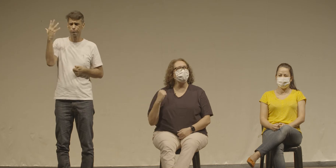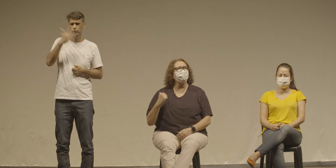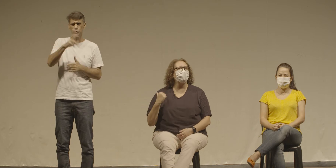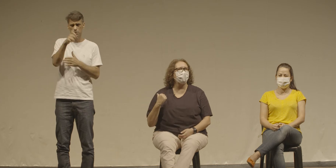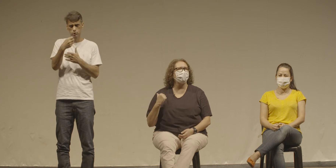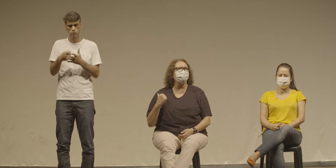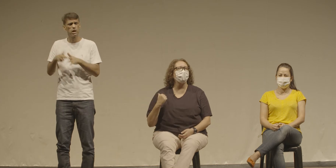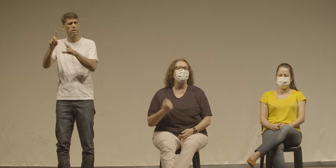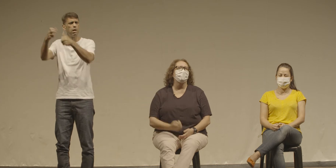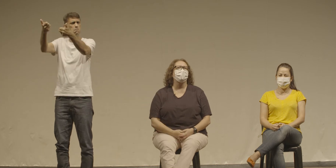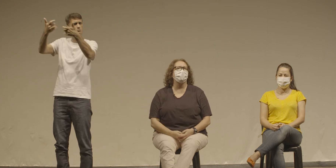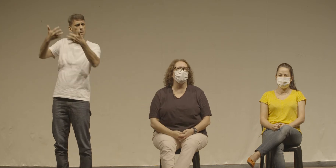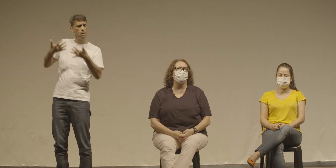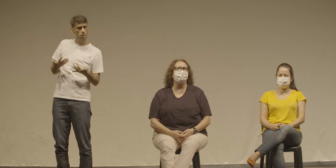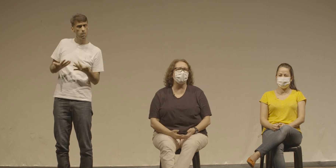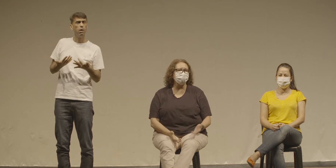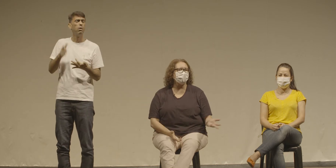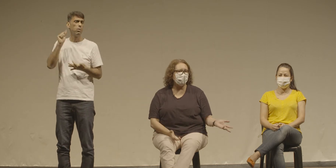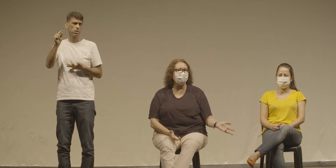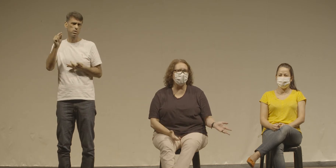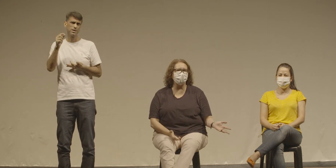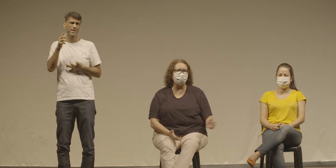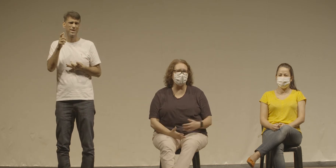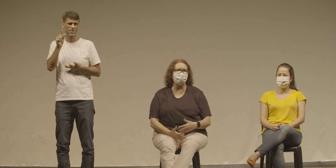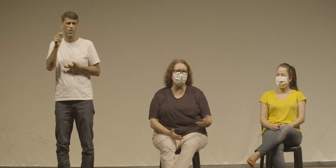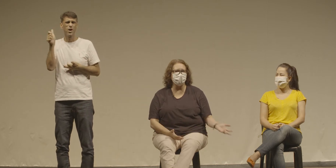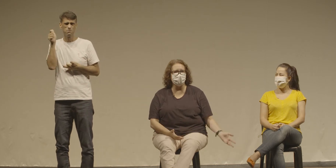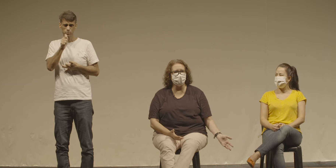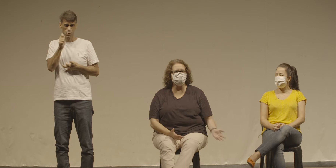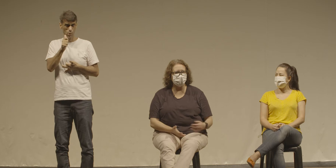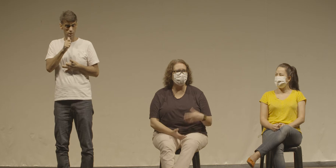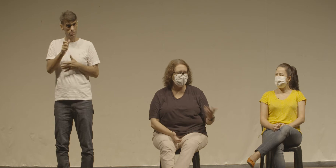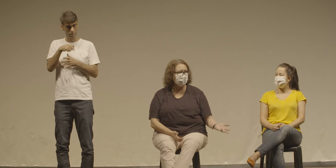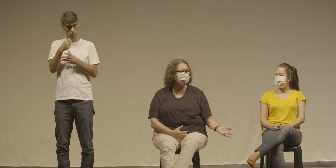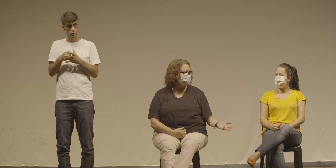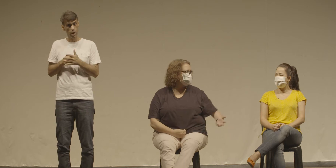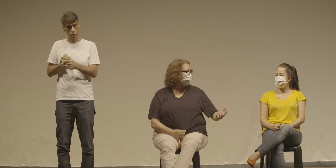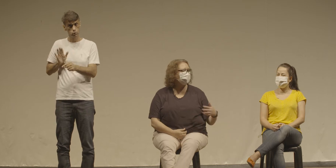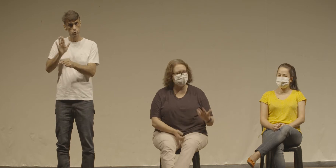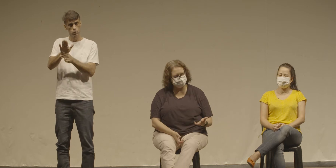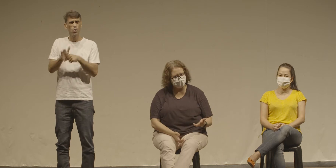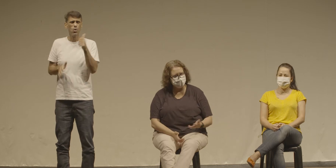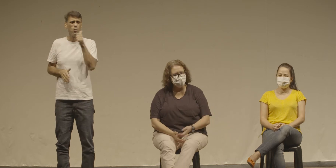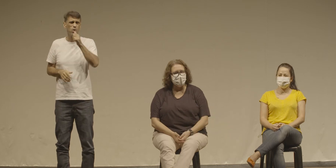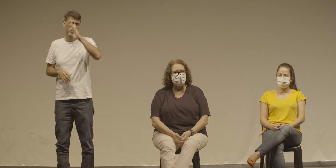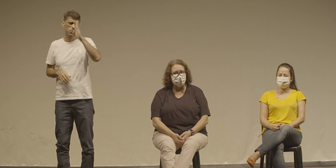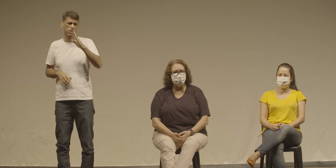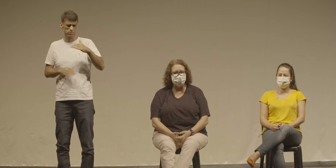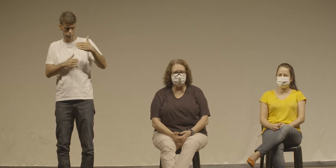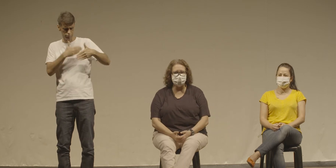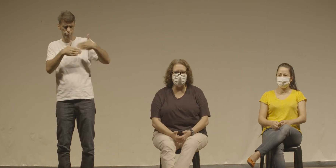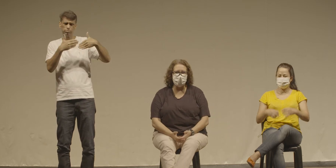e ouvir delas, né, que elas acham que o basquete feminino ajudou a mulher do Brasil a crescer.